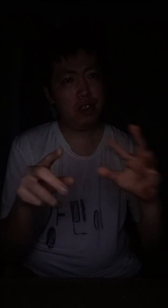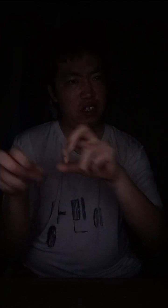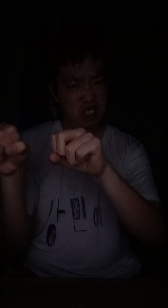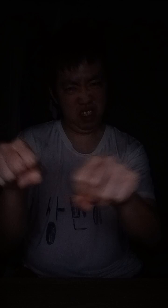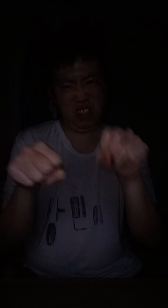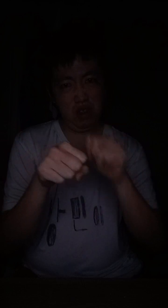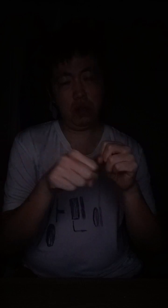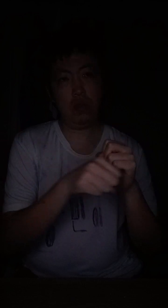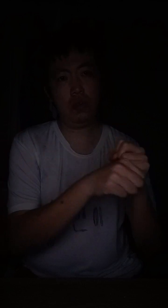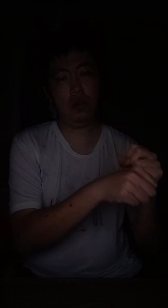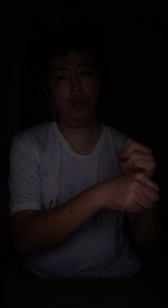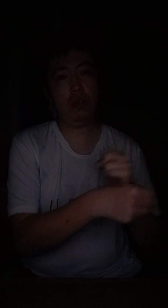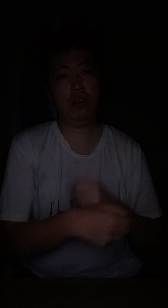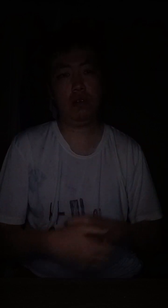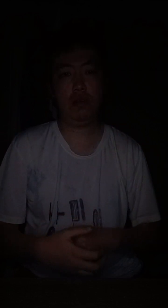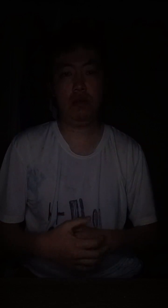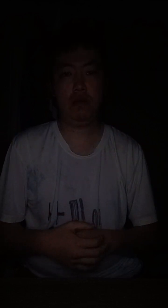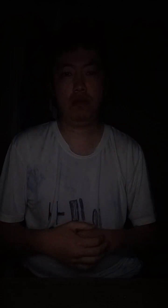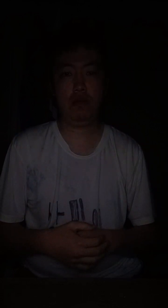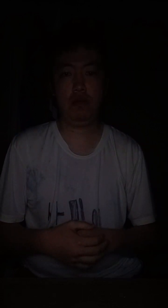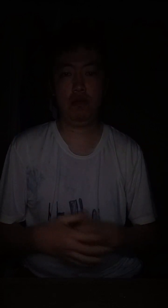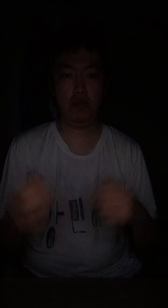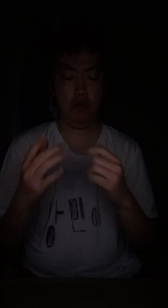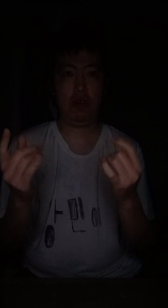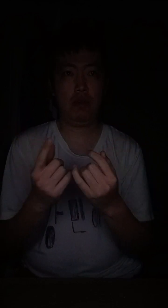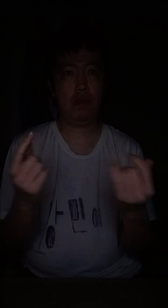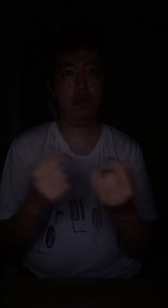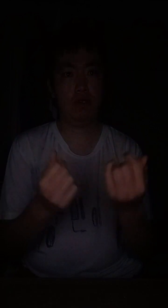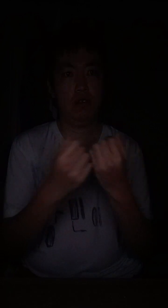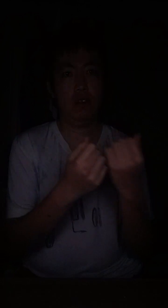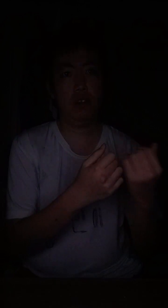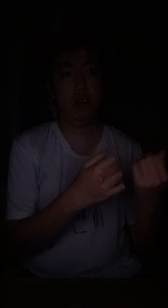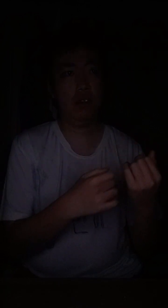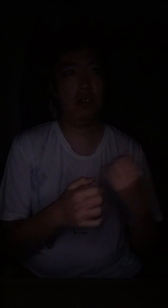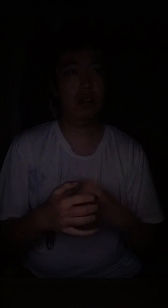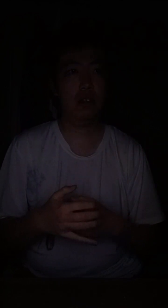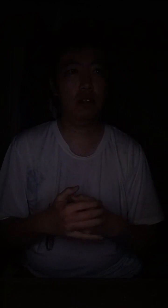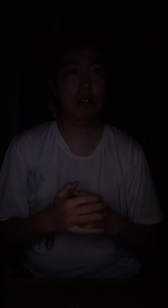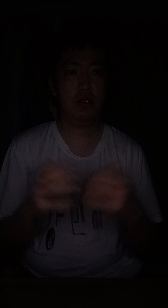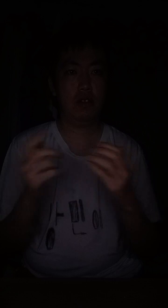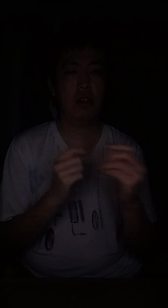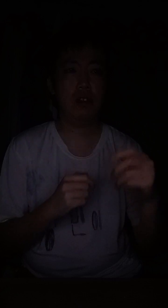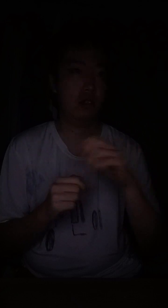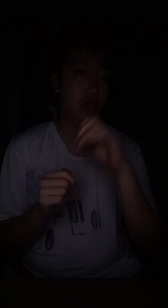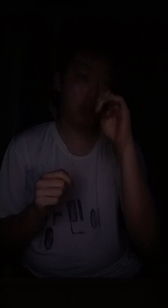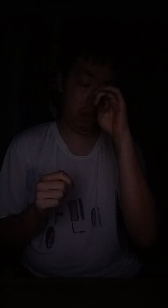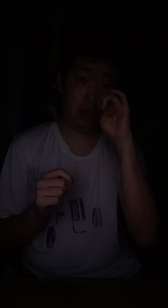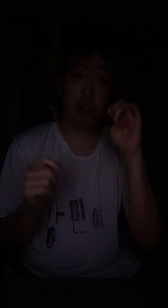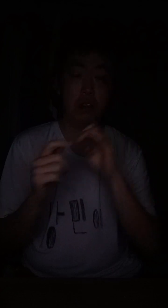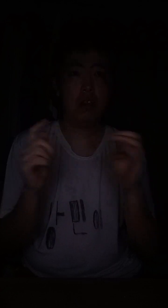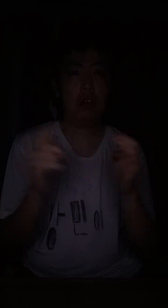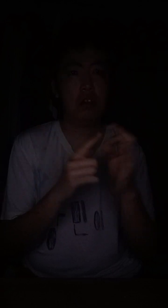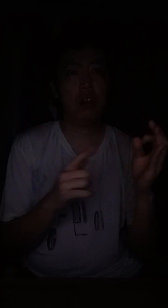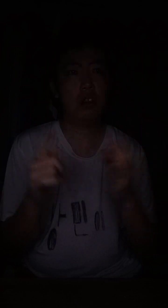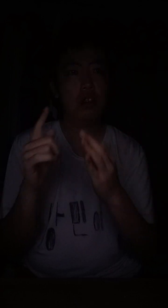압수해서 내놨고. 그런데 현행범으로 붙잡힌 이 남성, 알고 보니 인천지방경찰청 소속 현직